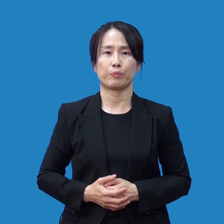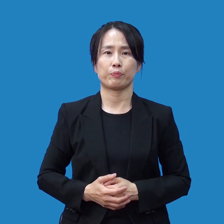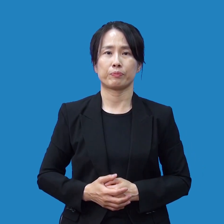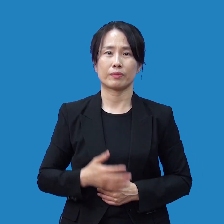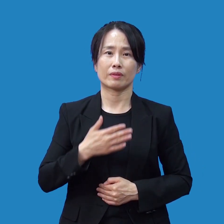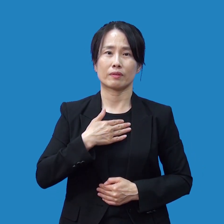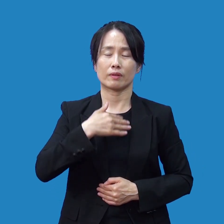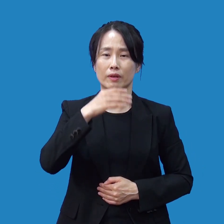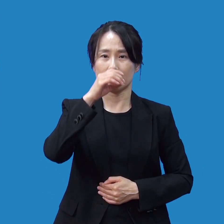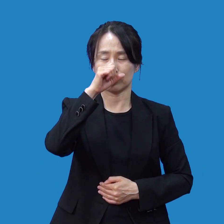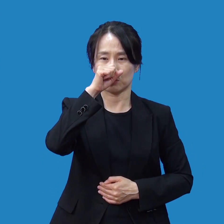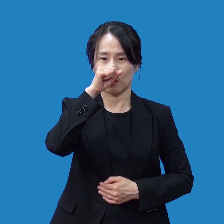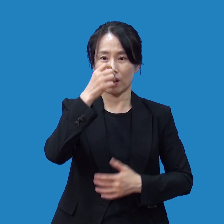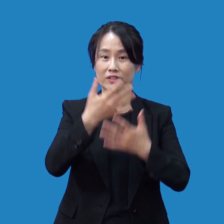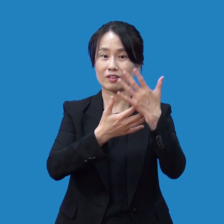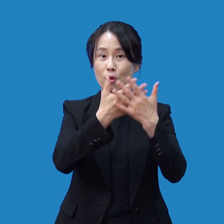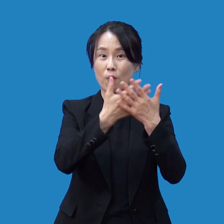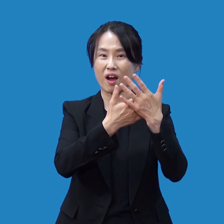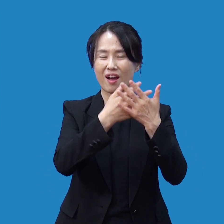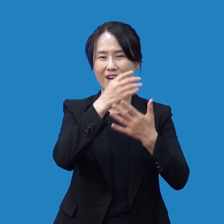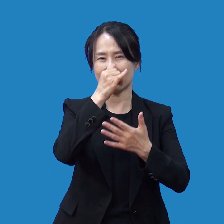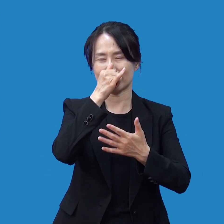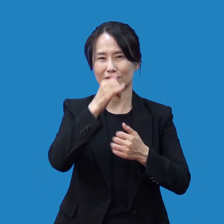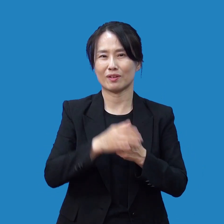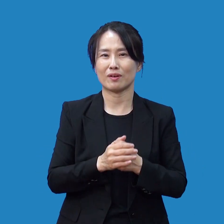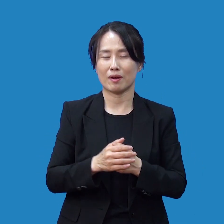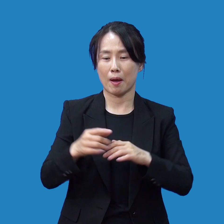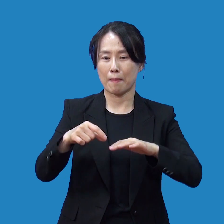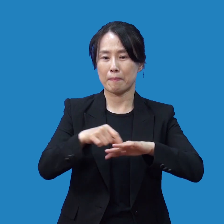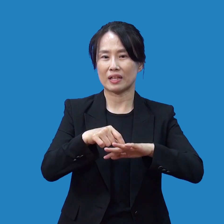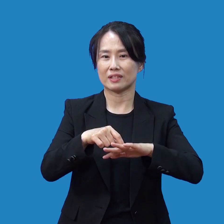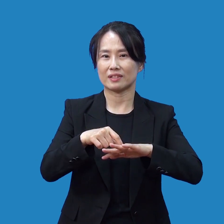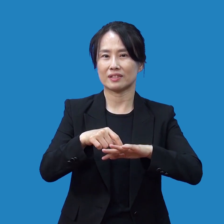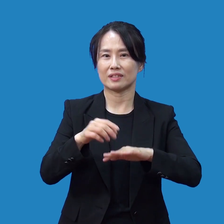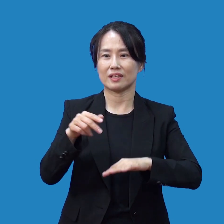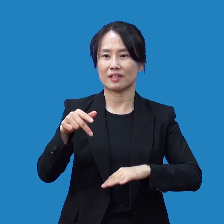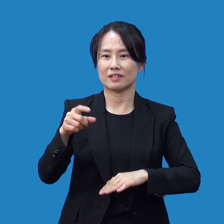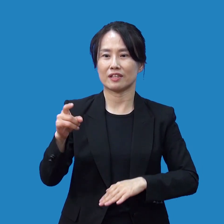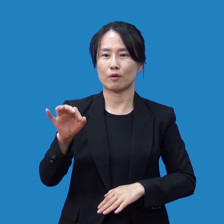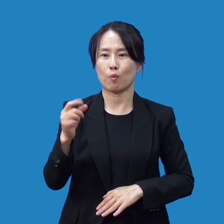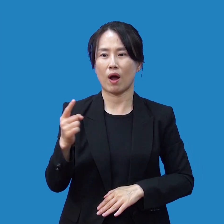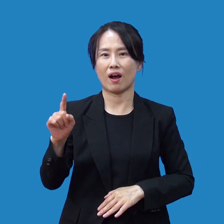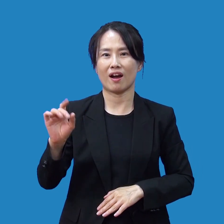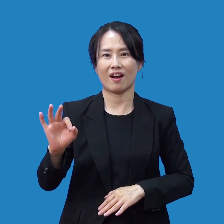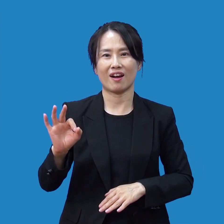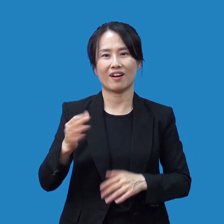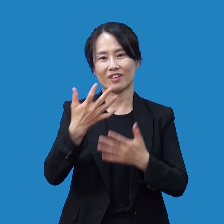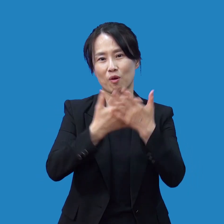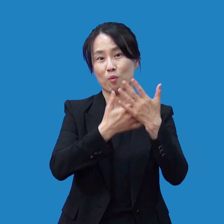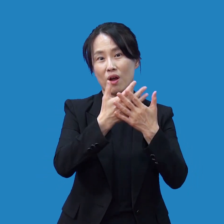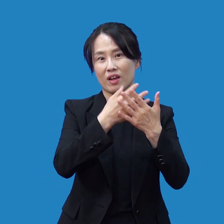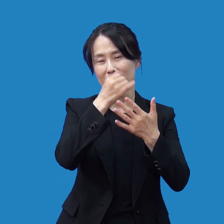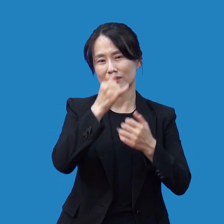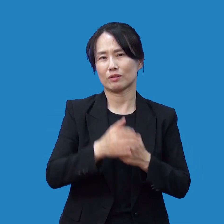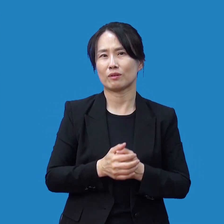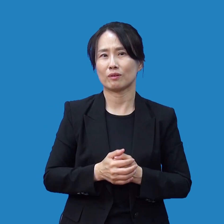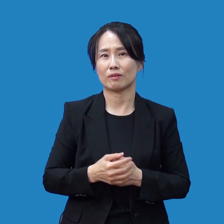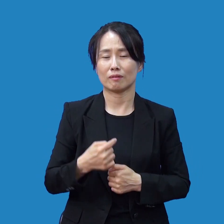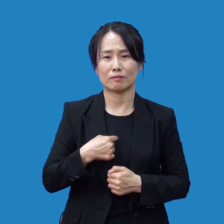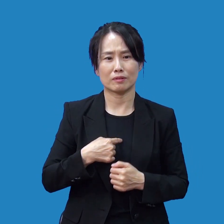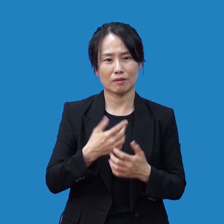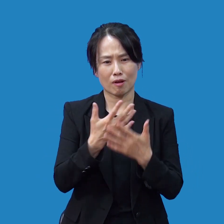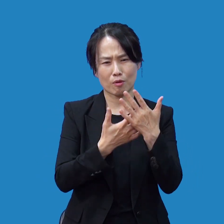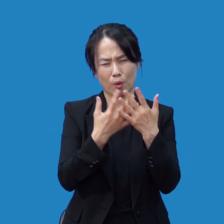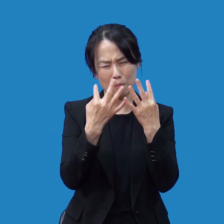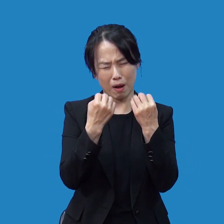제가 좋아하는 영화 중에 반지의 제왕이라는 영화가 있습니다. 그 시리즈 제가 꽤